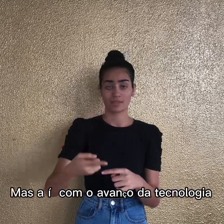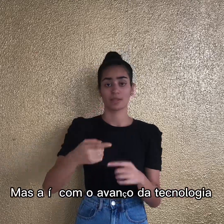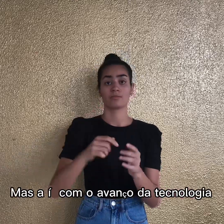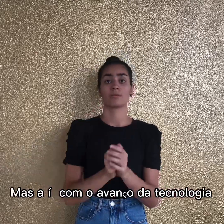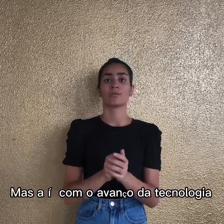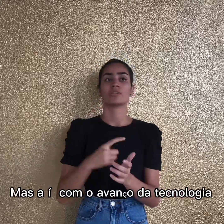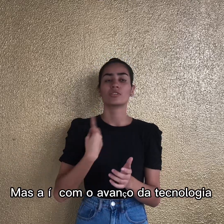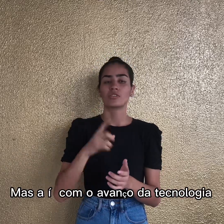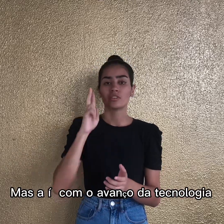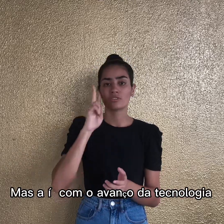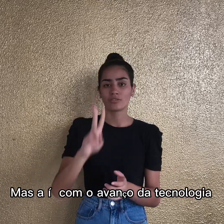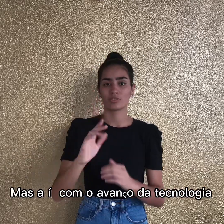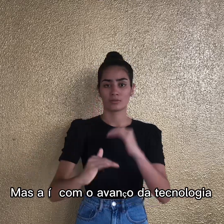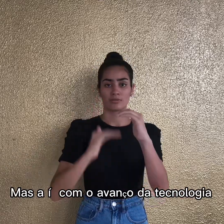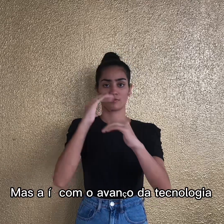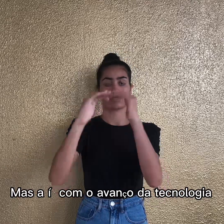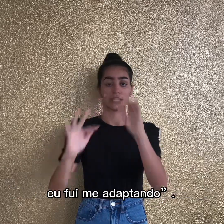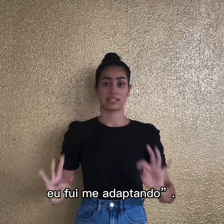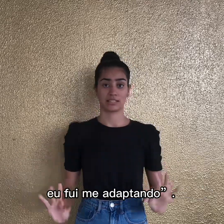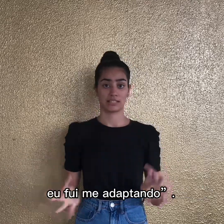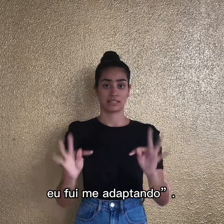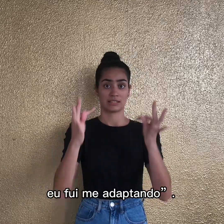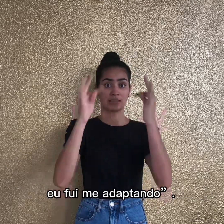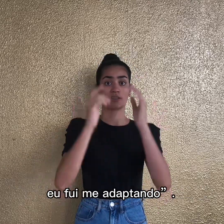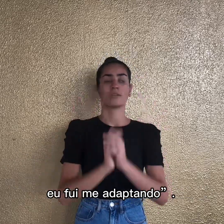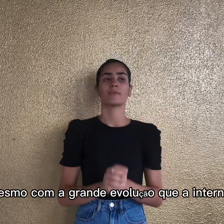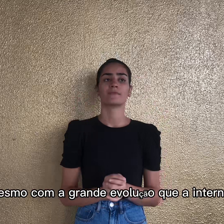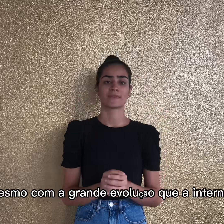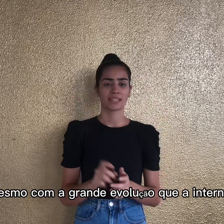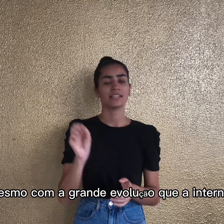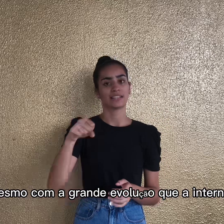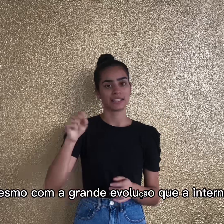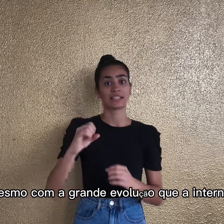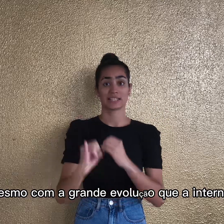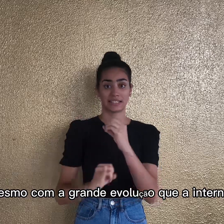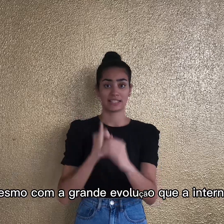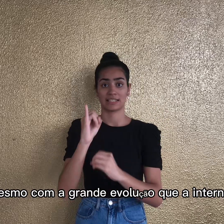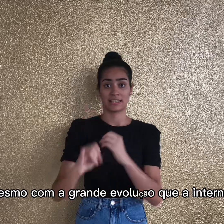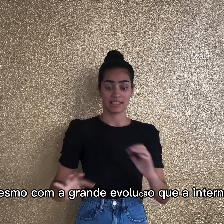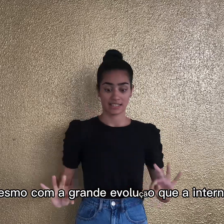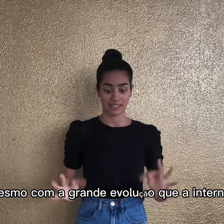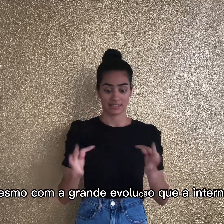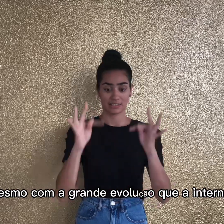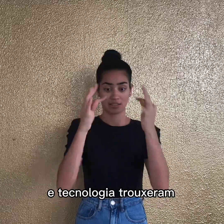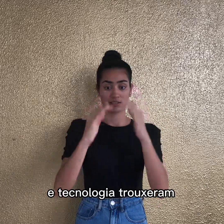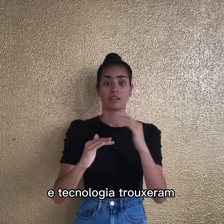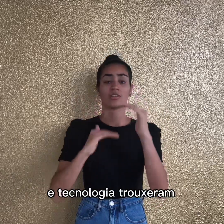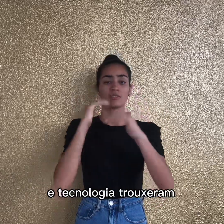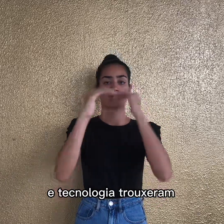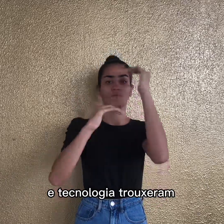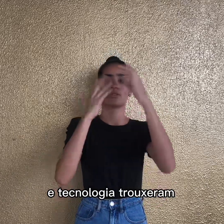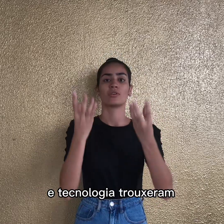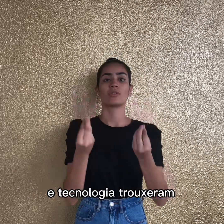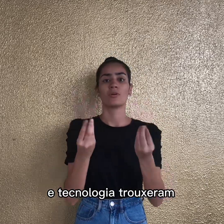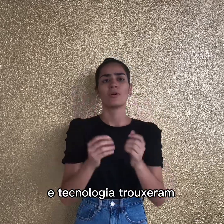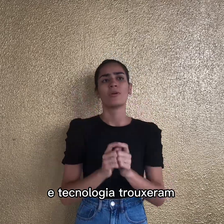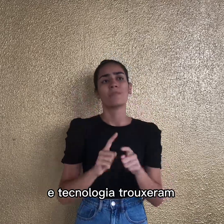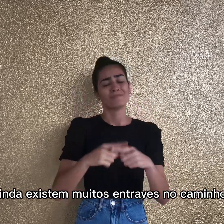Mas aí, com o avanço da tecnologia, eu fui me adaptando. Mesmo com a grande evolução que a internet e tecnologia trouxeram,